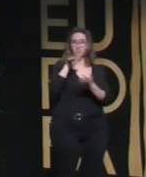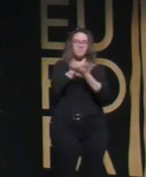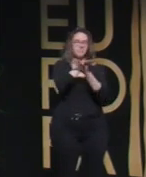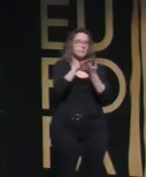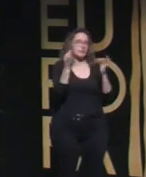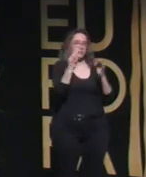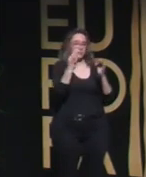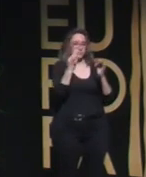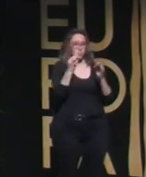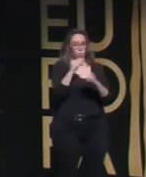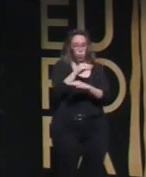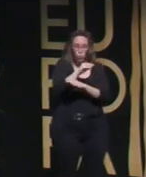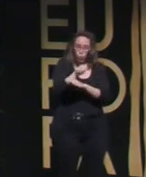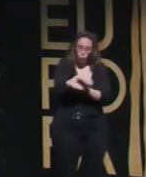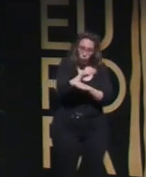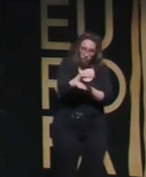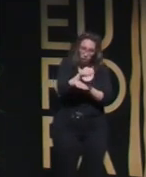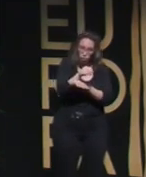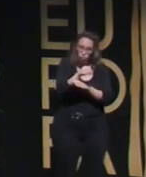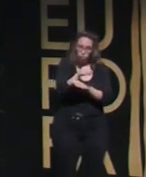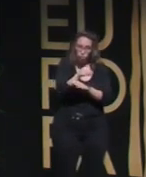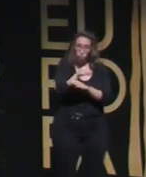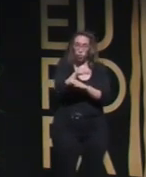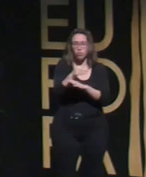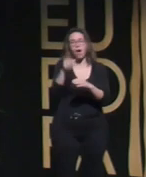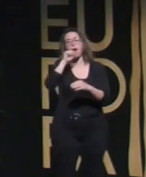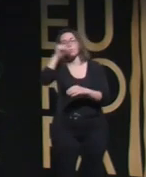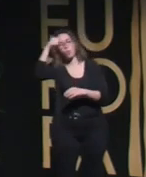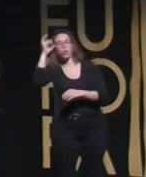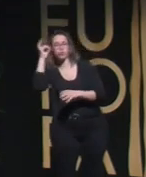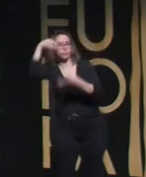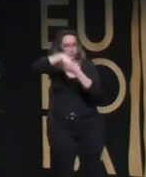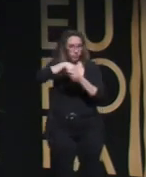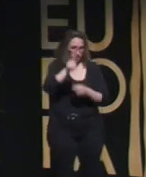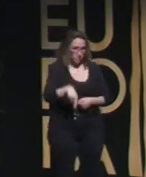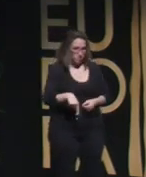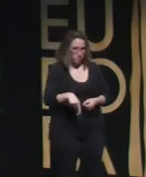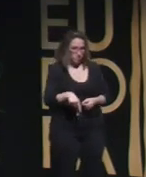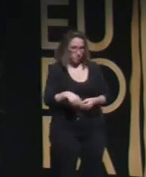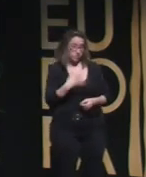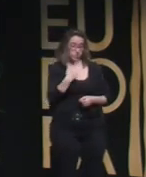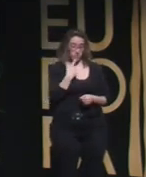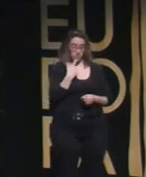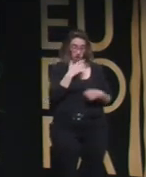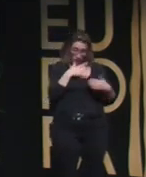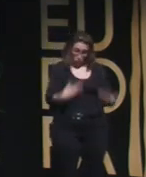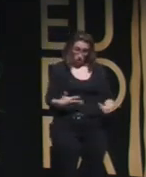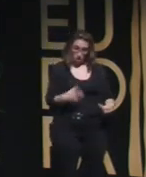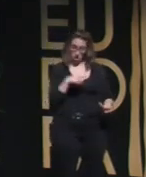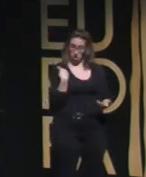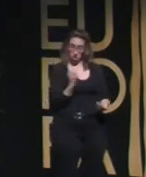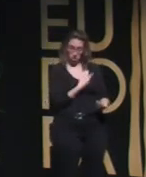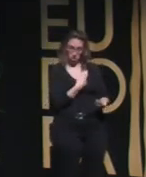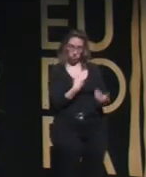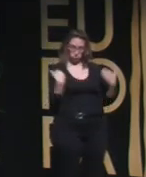pirámide del cuidado en los abuelos o en las abuelas, ¿vale? Es decir, lo que necesitamos a día de hoy, quienes ejercemos